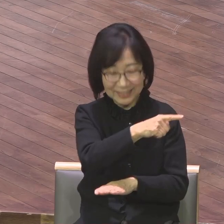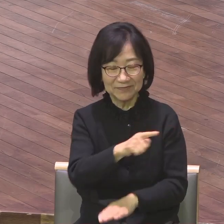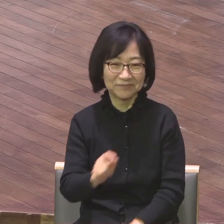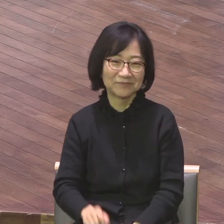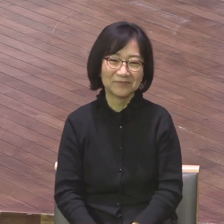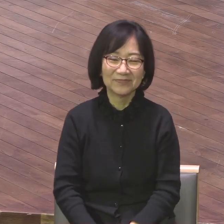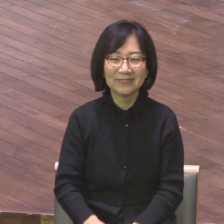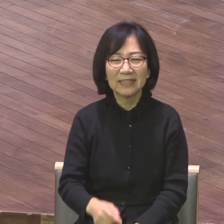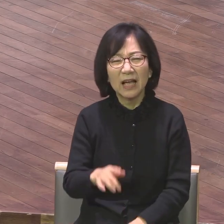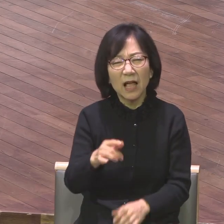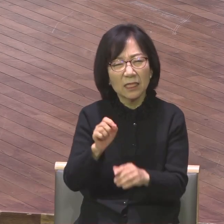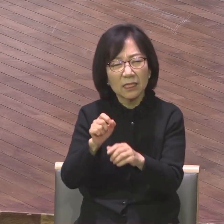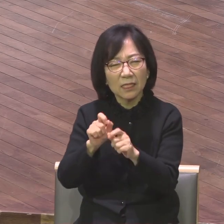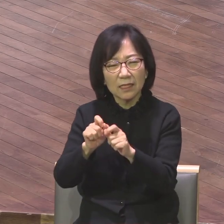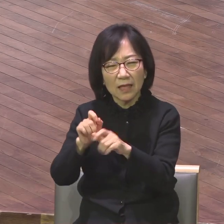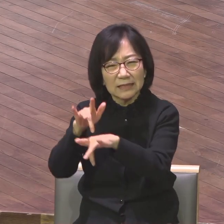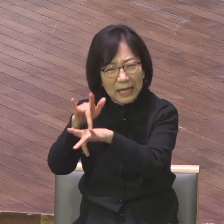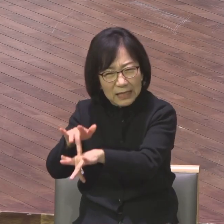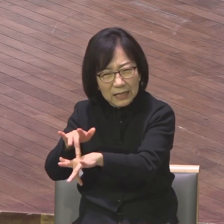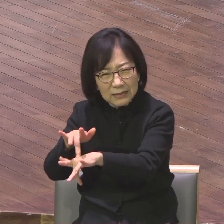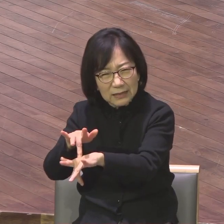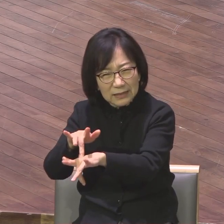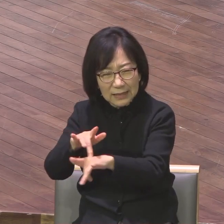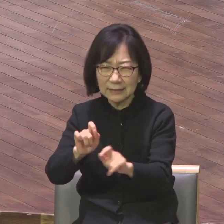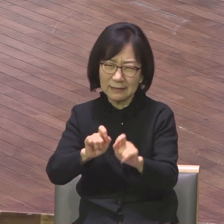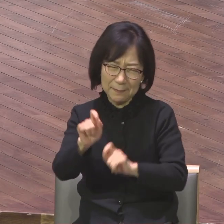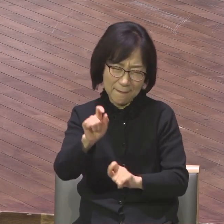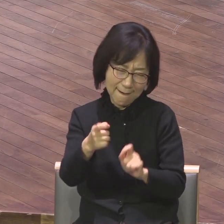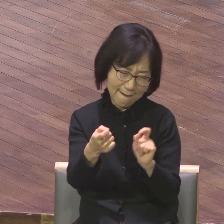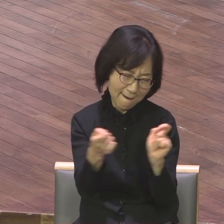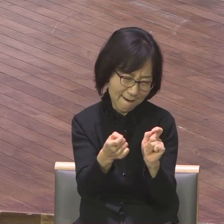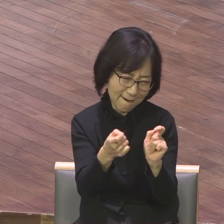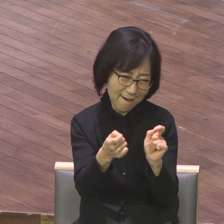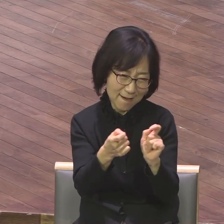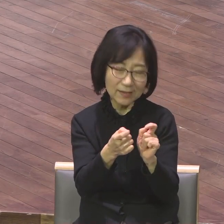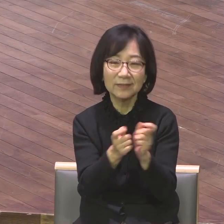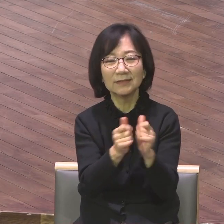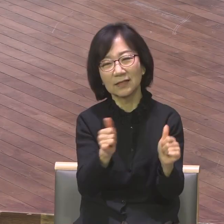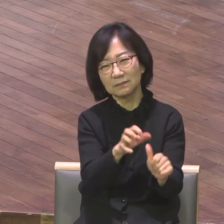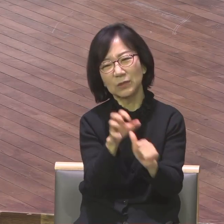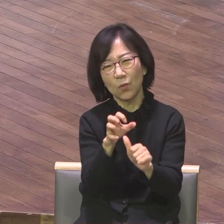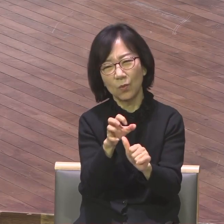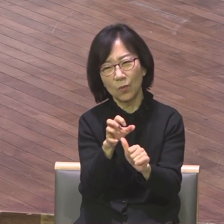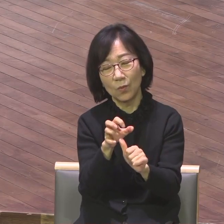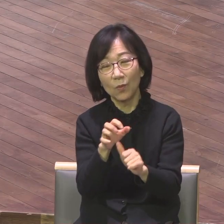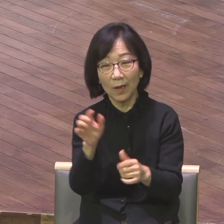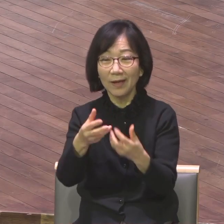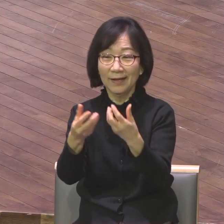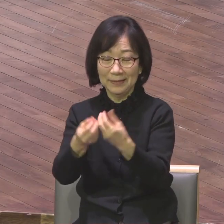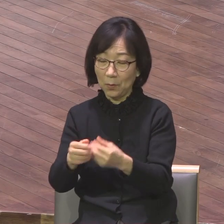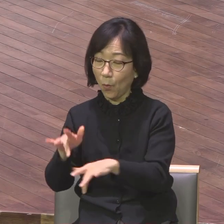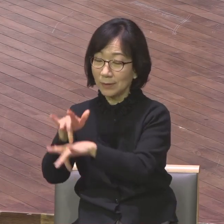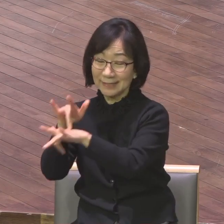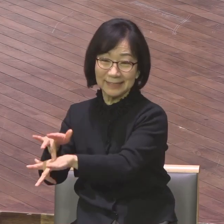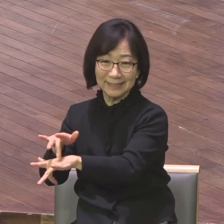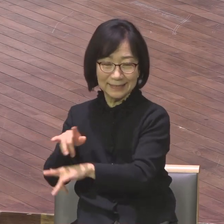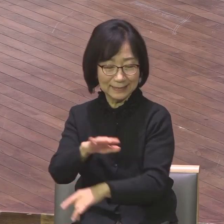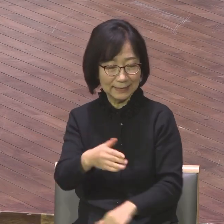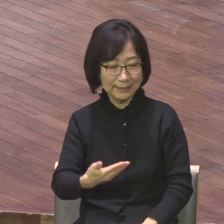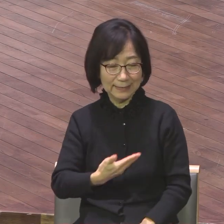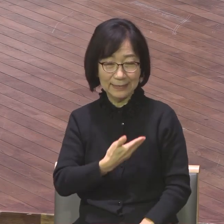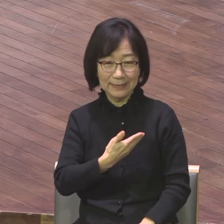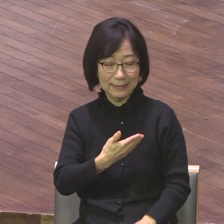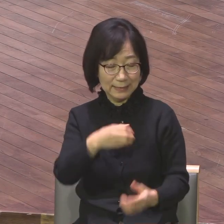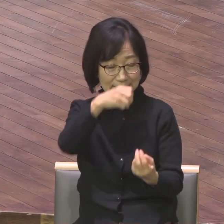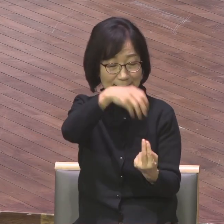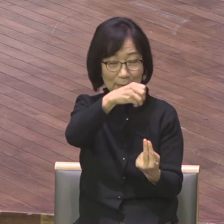가장 가까운 자기가 키운 자기 제자가 자존심 건드려요.